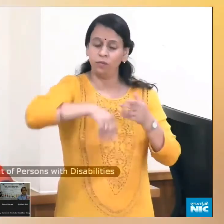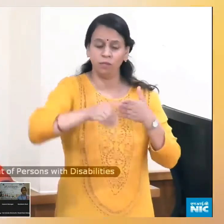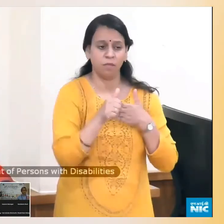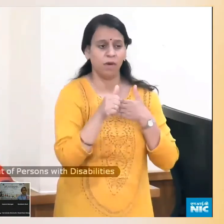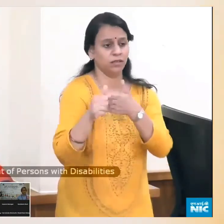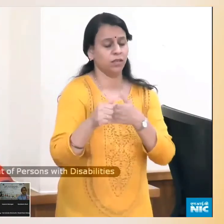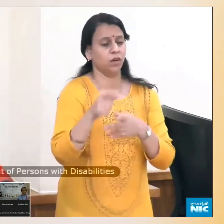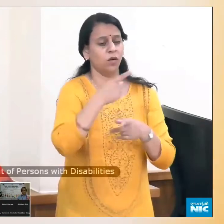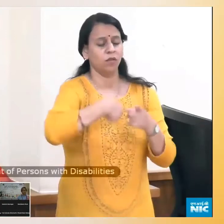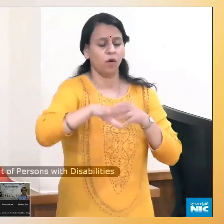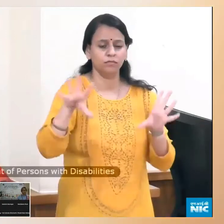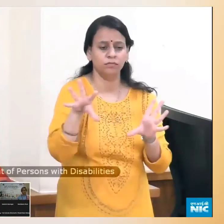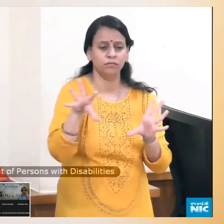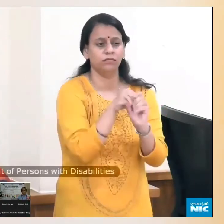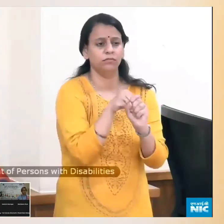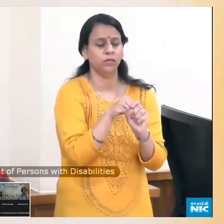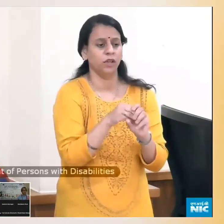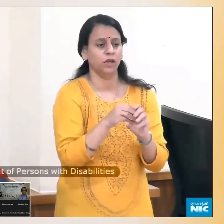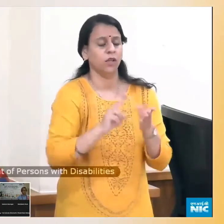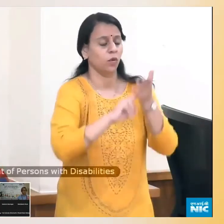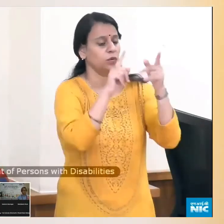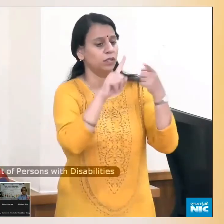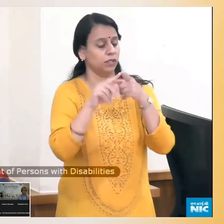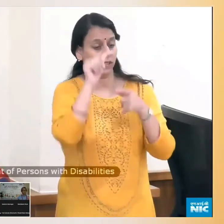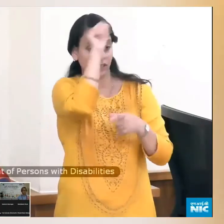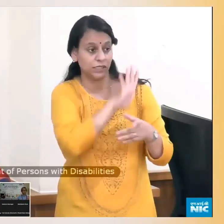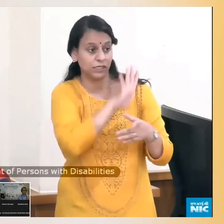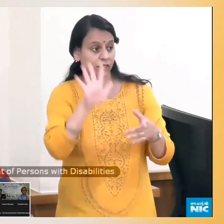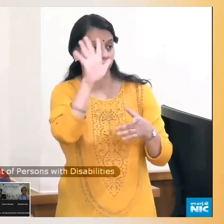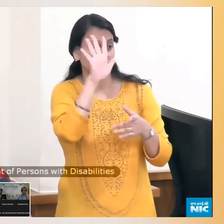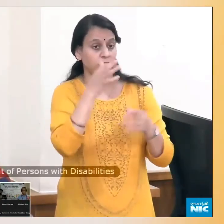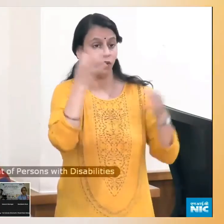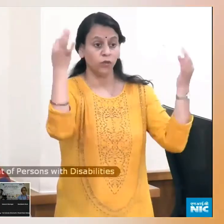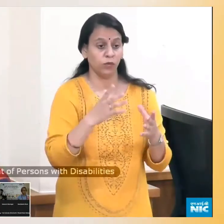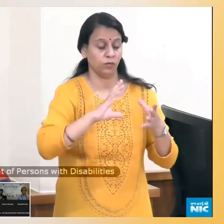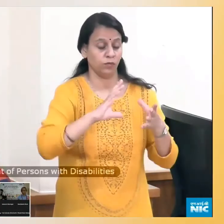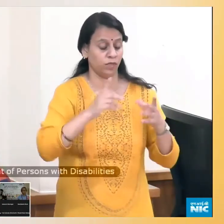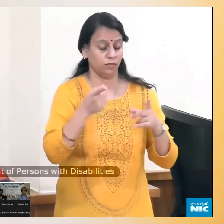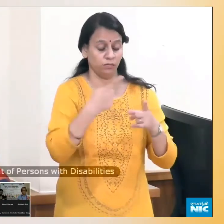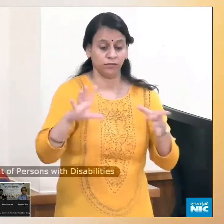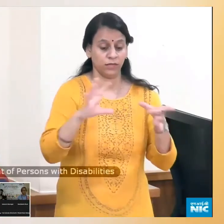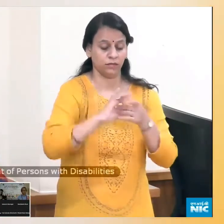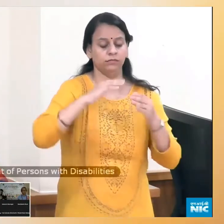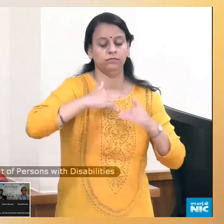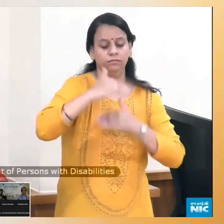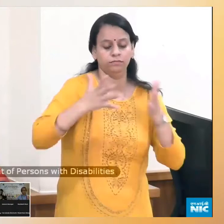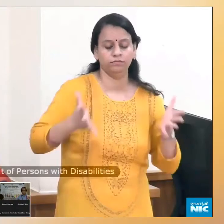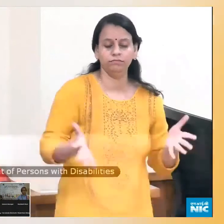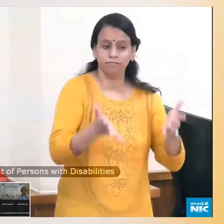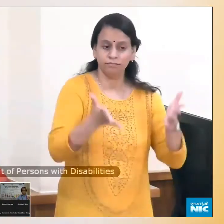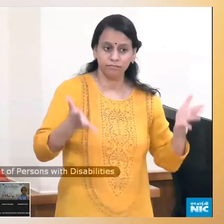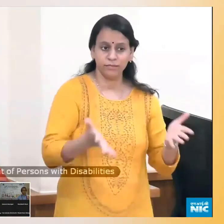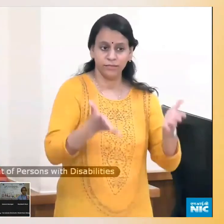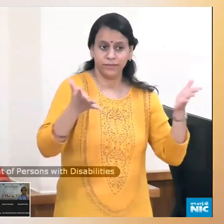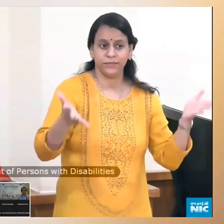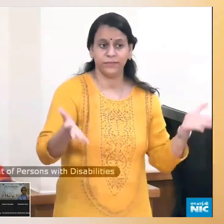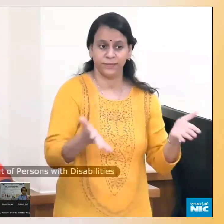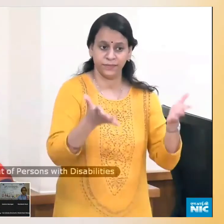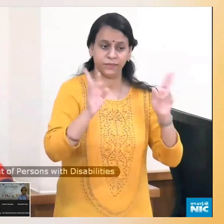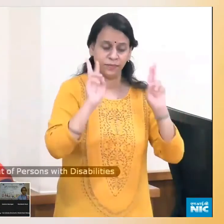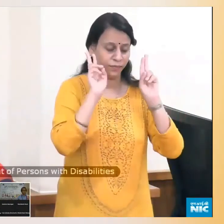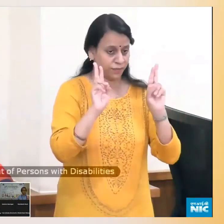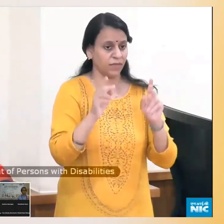सबकी मार्गदर्शन में हम सब मिलके पूर्वोत्तर को भारत का जो नया इंजन के रूप में आगे लेके जाएंगे। इस